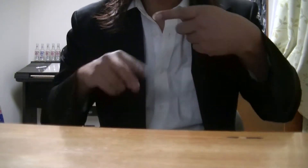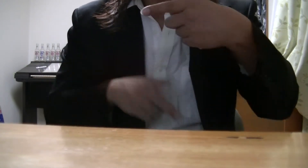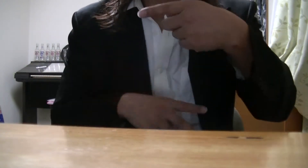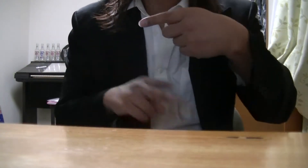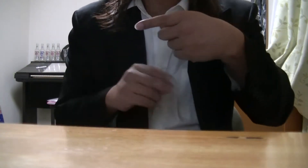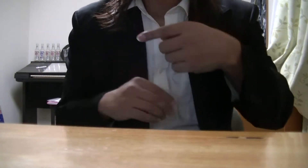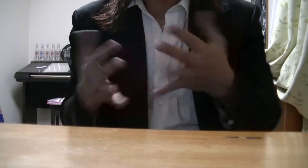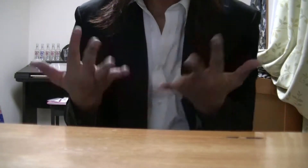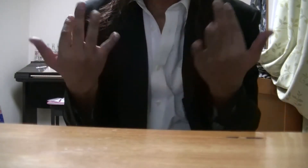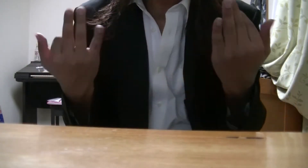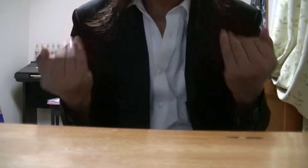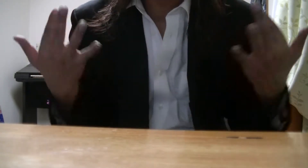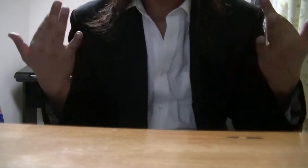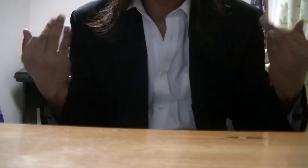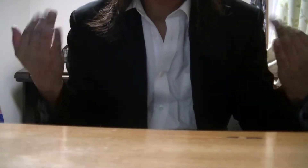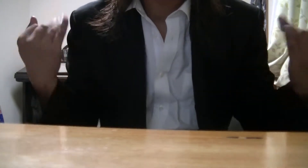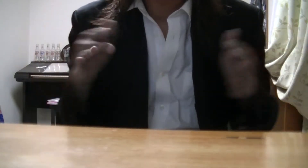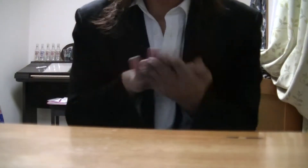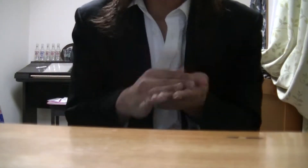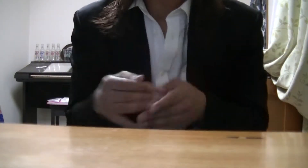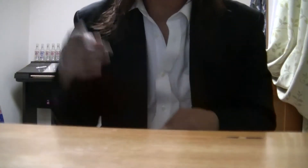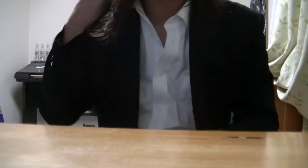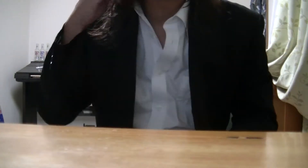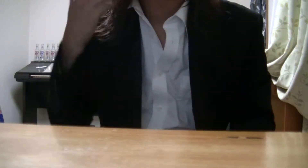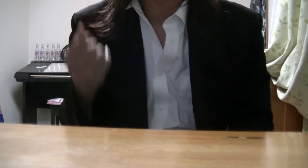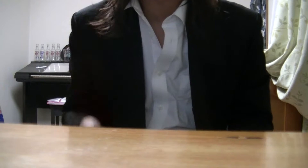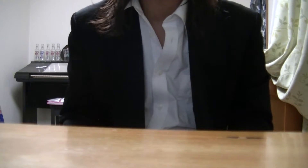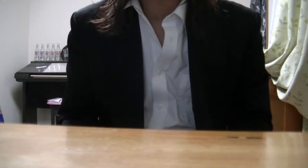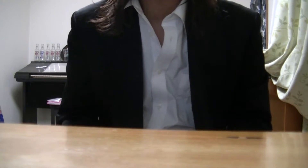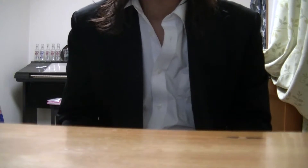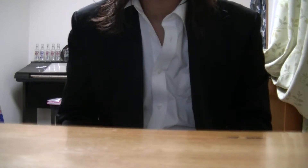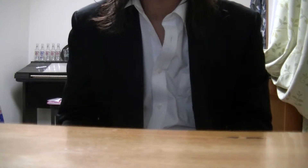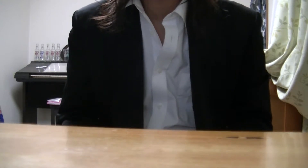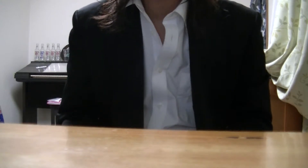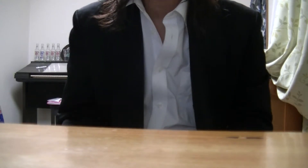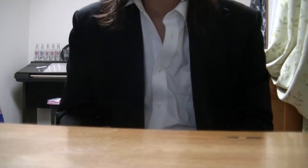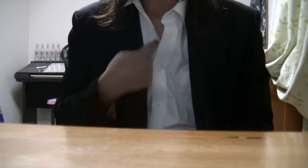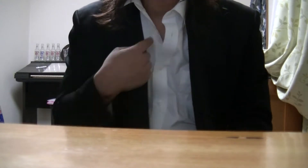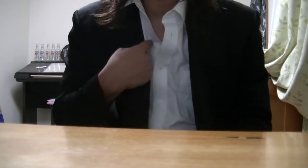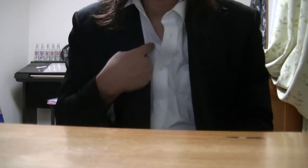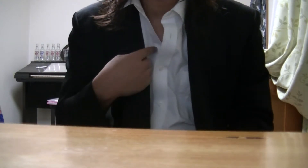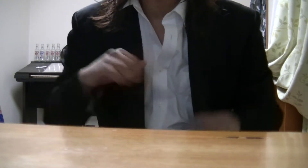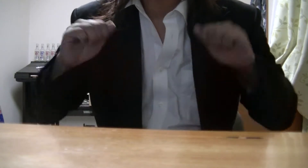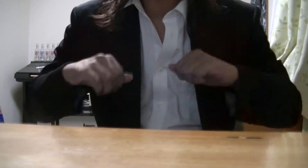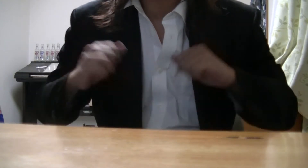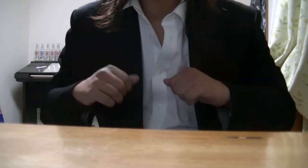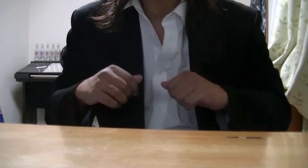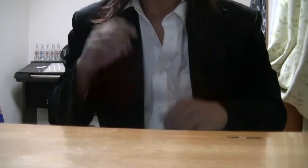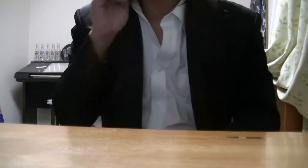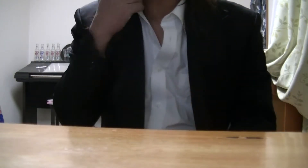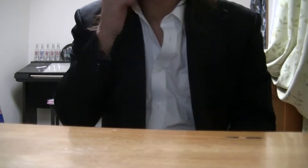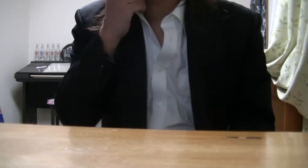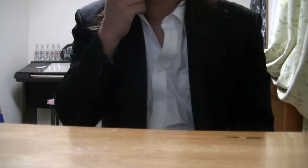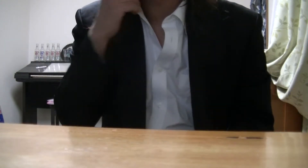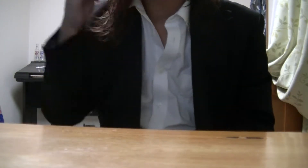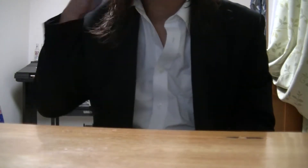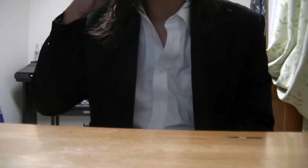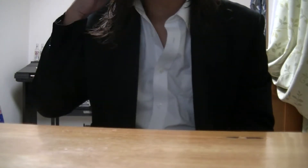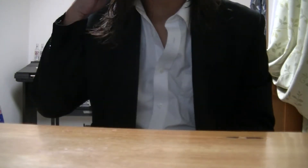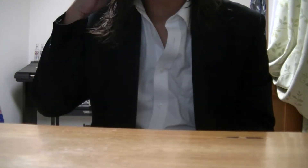っぱいいると日常生きてるんですよね。僕はそんな生き方できてなかったなって思いました。でも